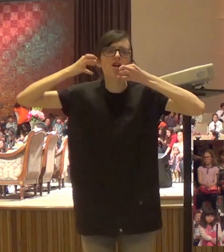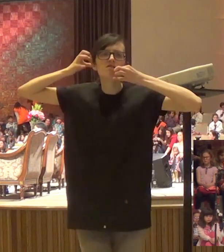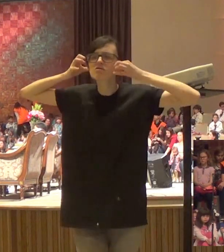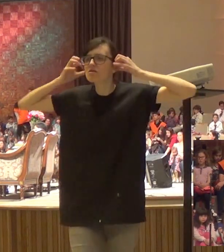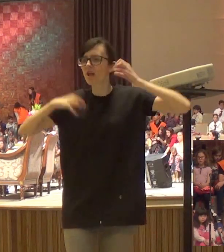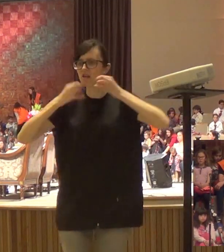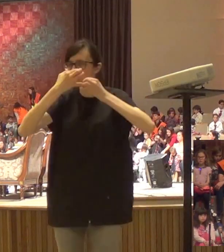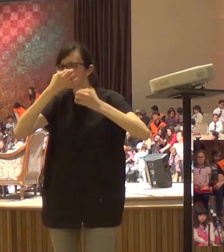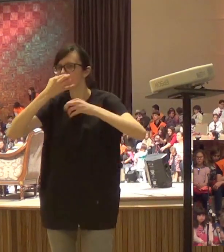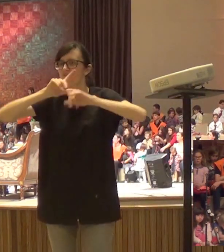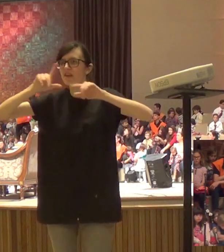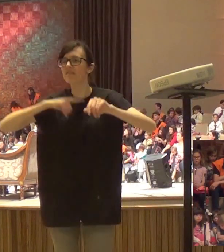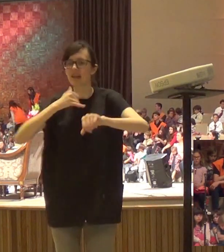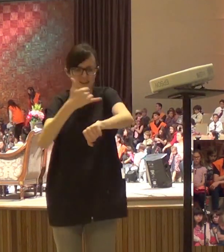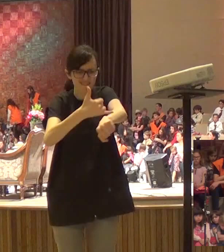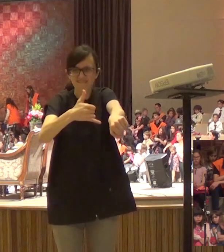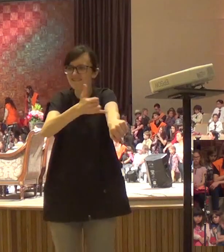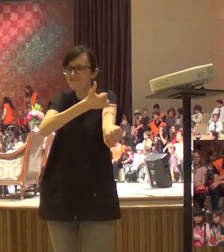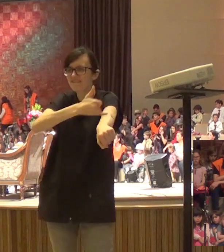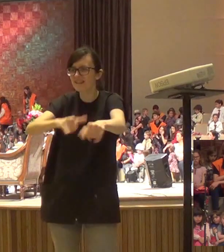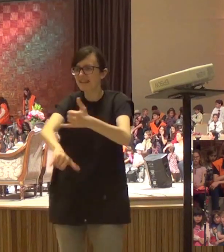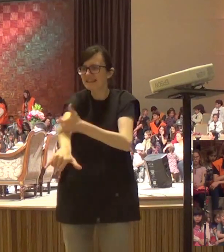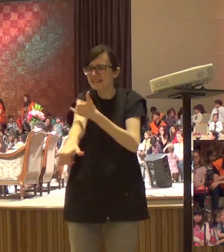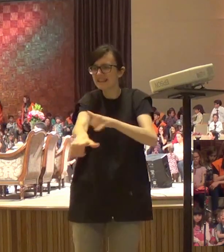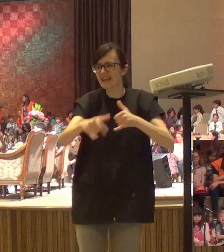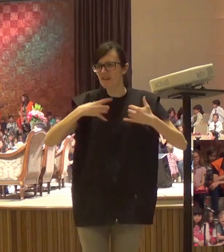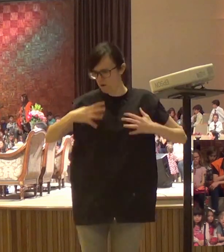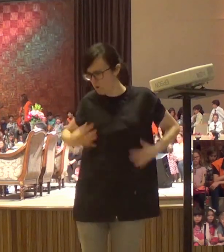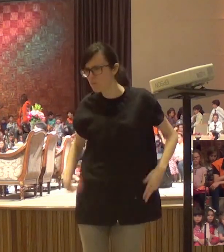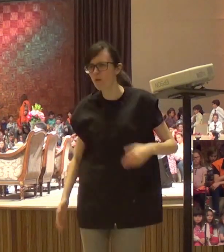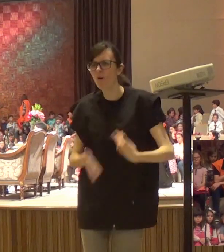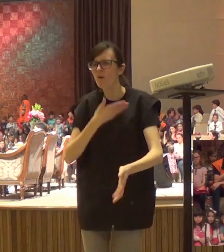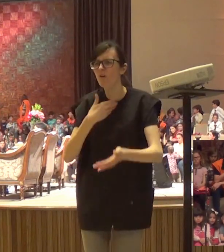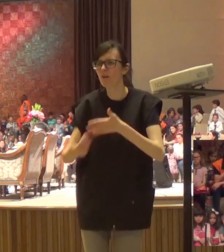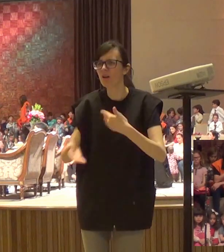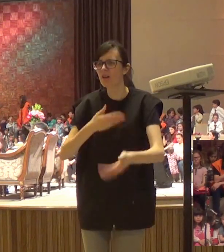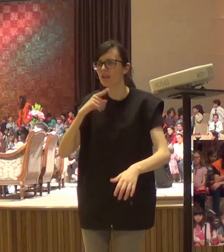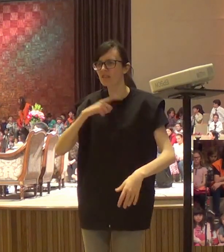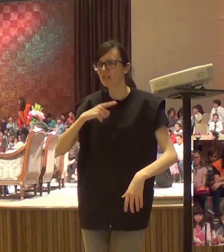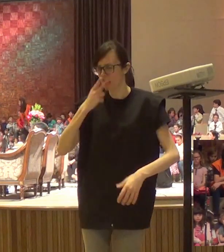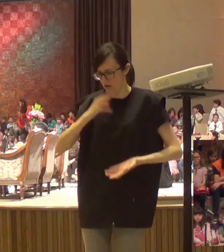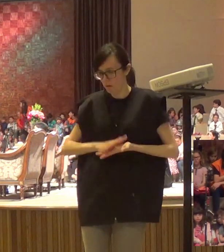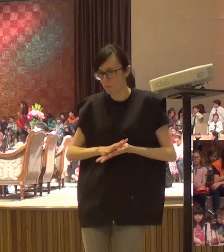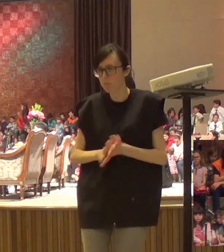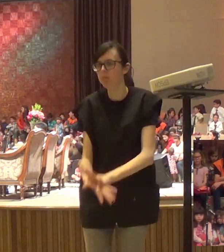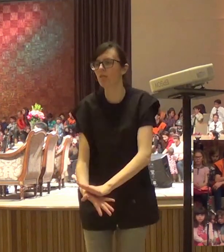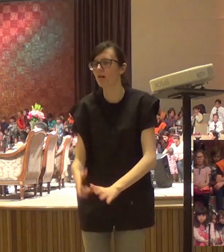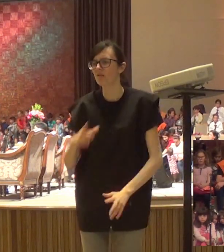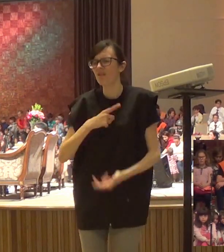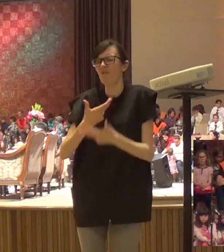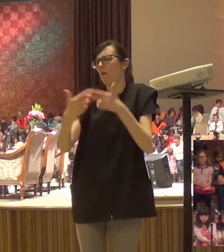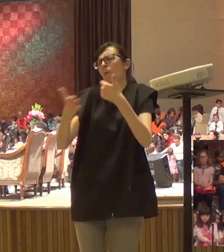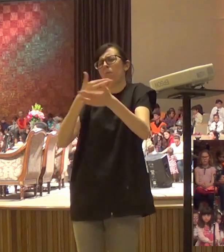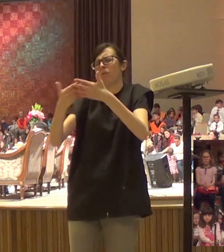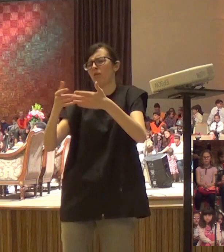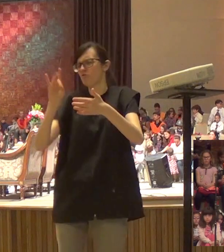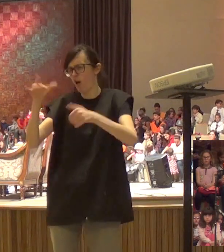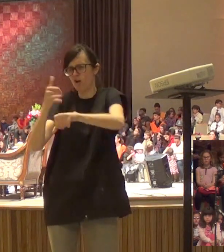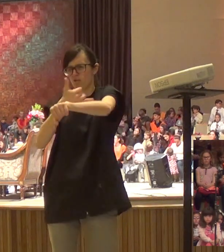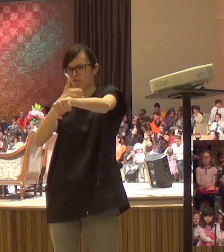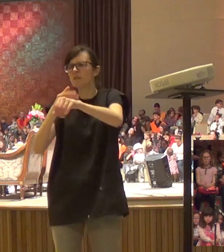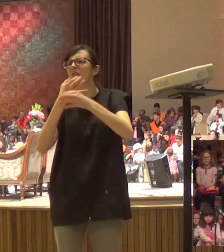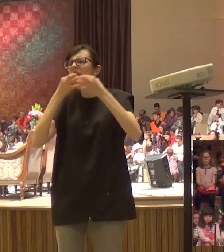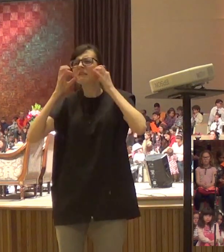adolescente, colocando piercing em tudo quanto é lugar, tatuagem em tudo quanto é lugar do seu corpo, destruindo o seu corpo um